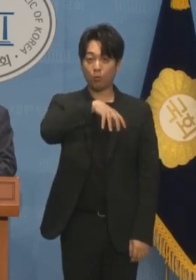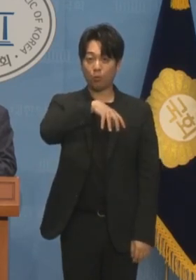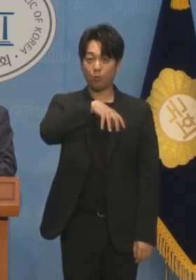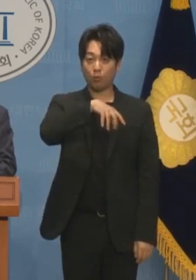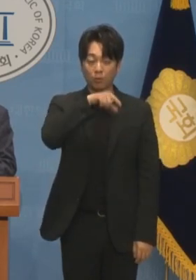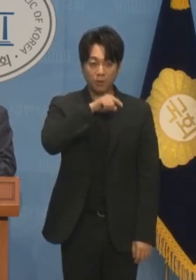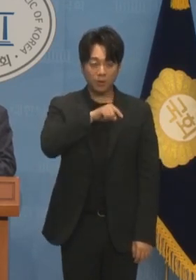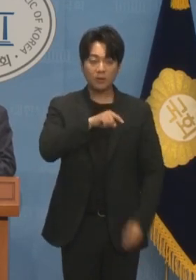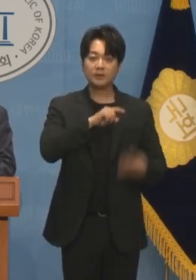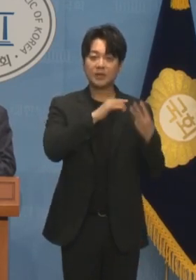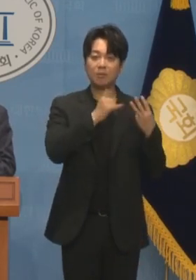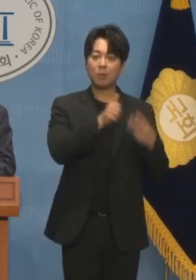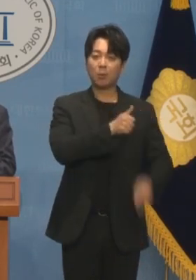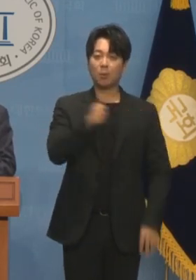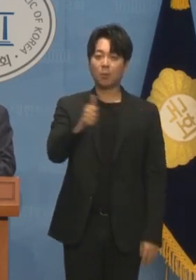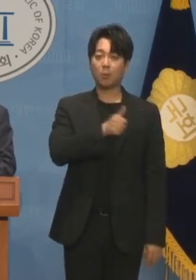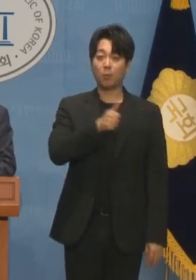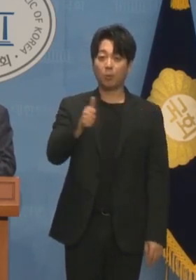빈번하게